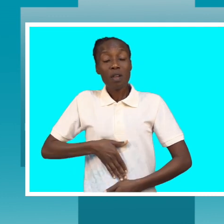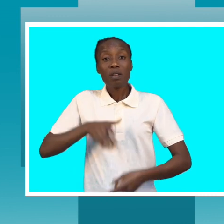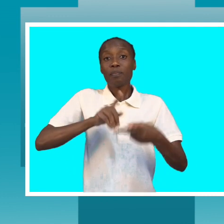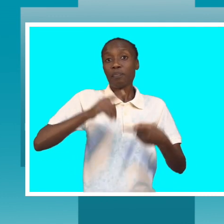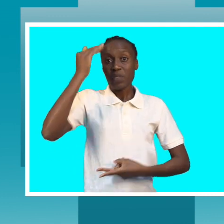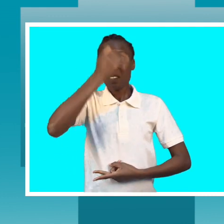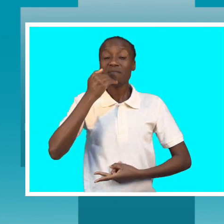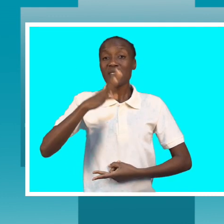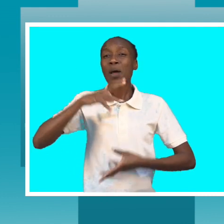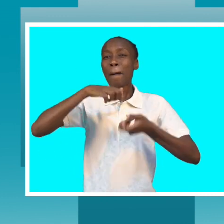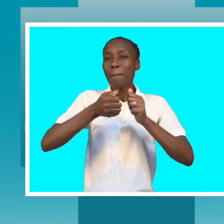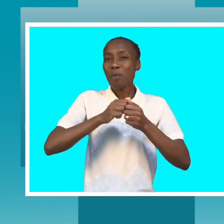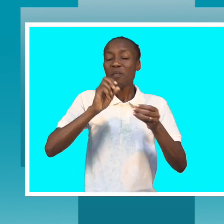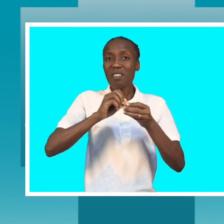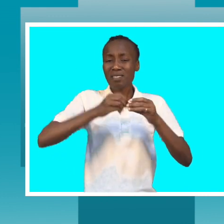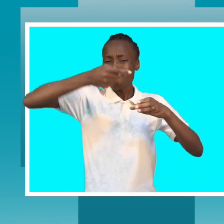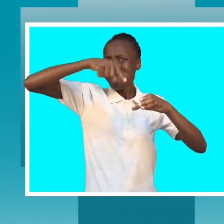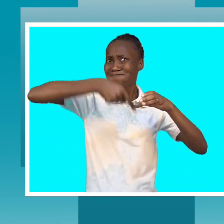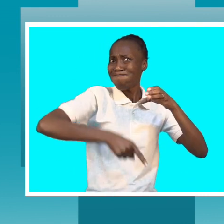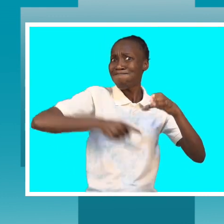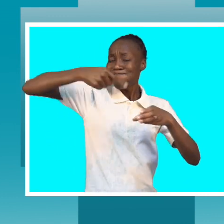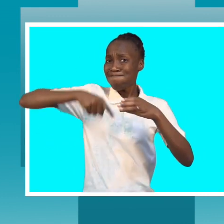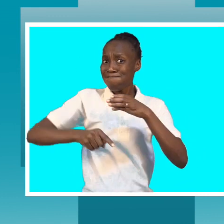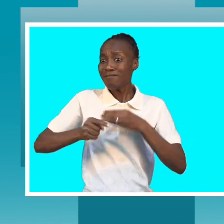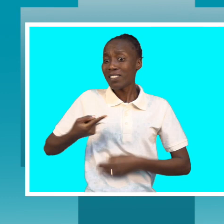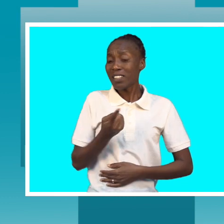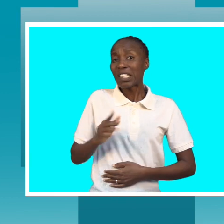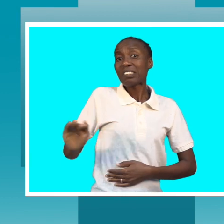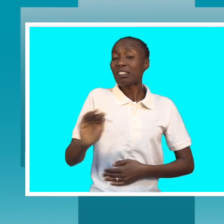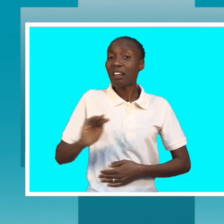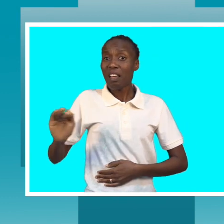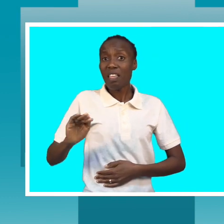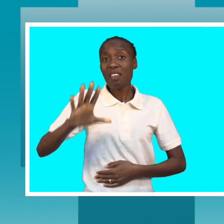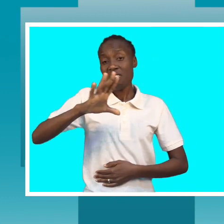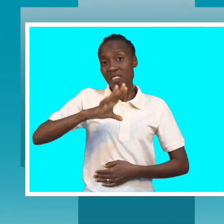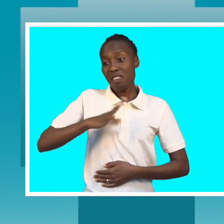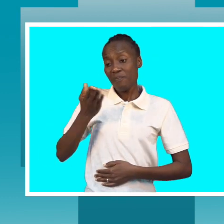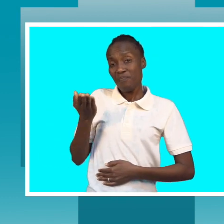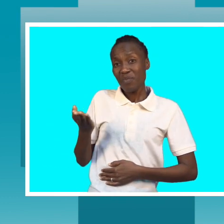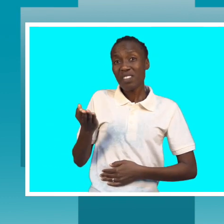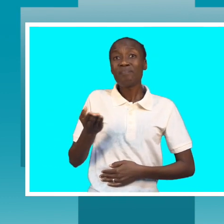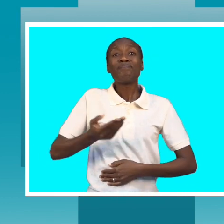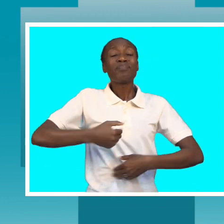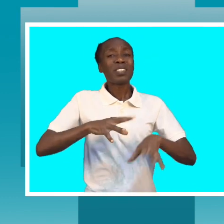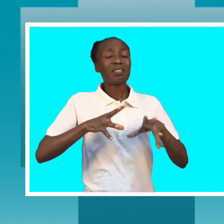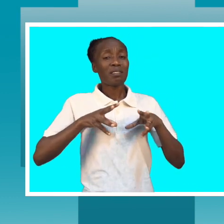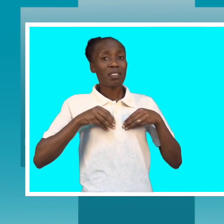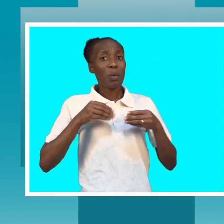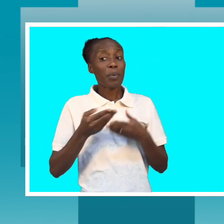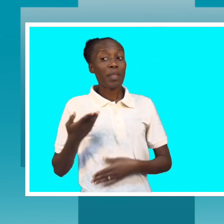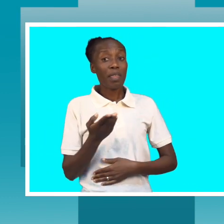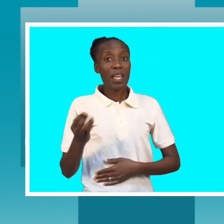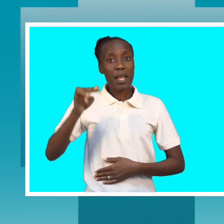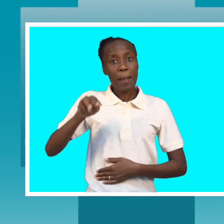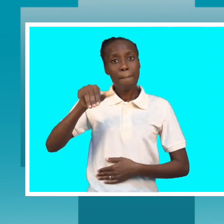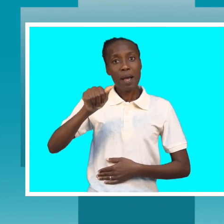deu o exemplo de Tete e Manica, que tem o problema de garimpo. E essa área é uma área informal.